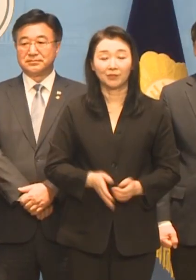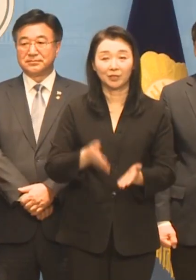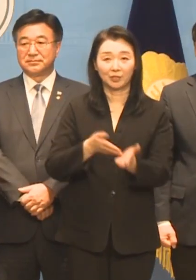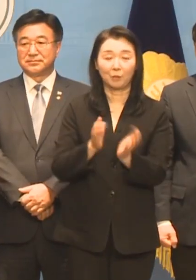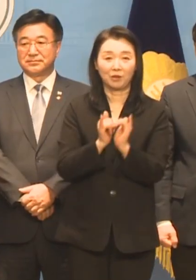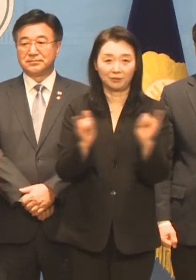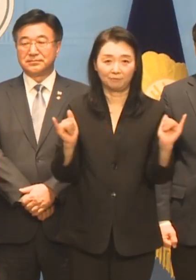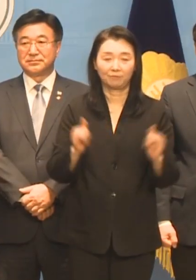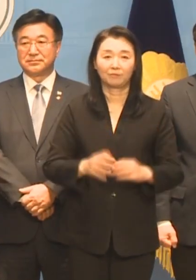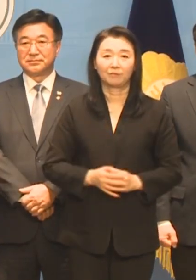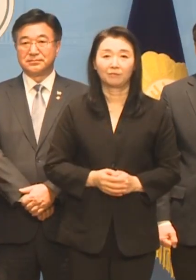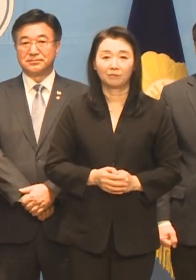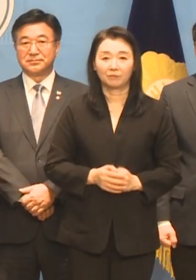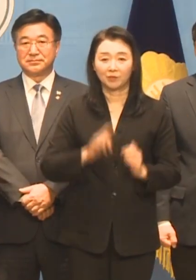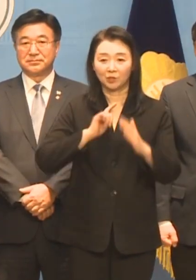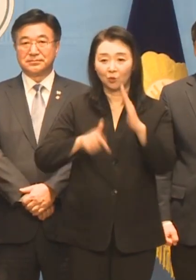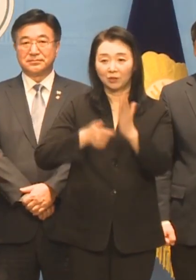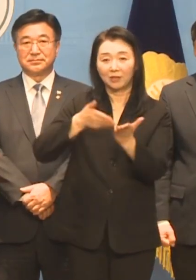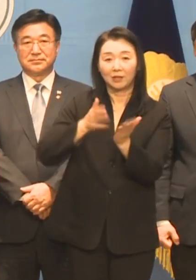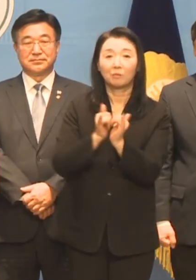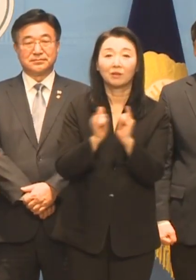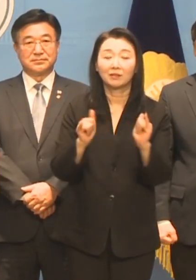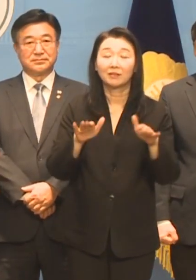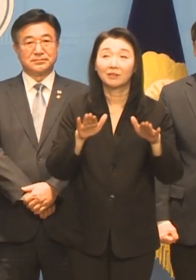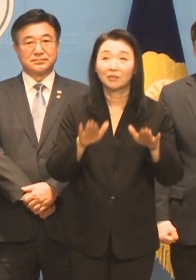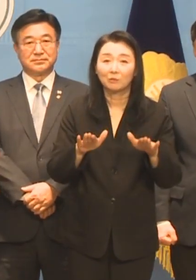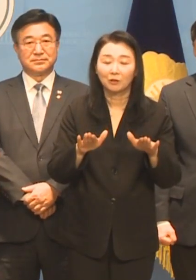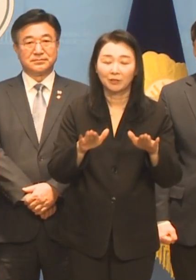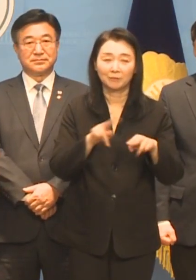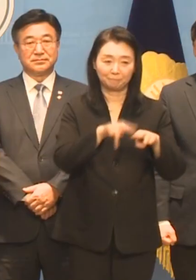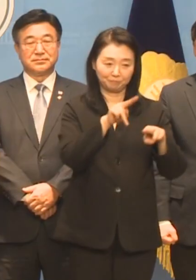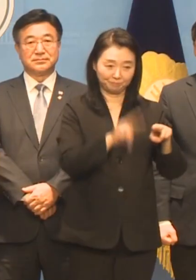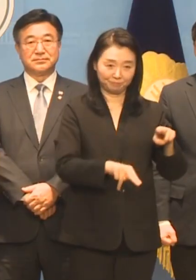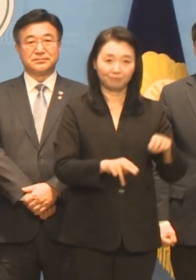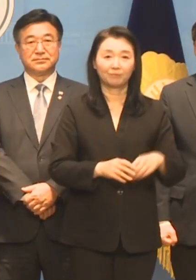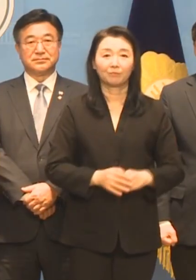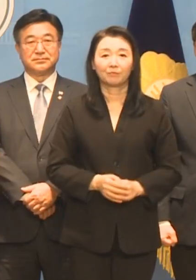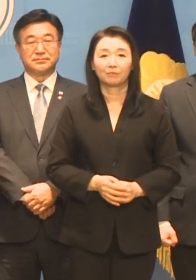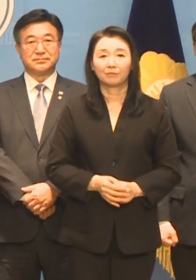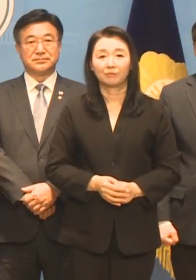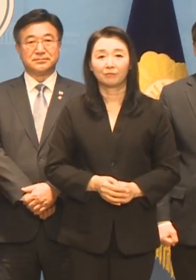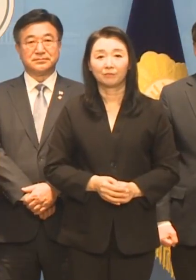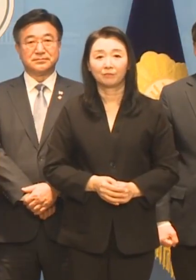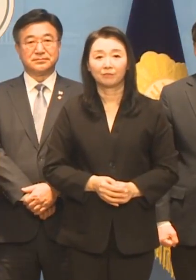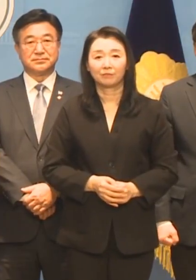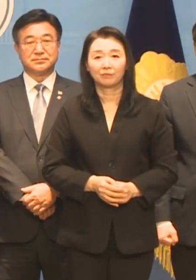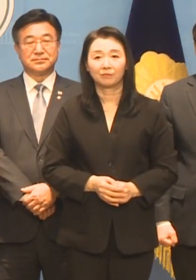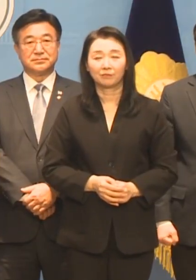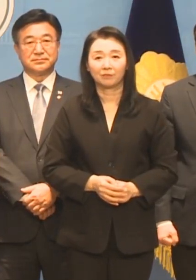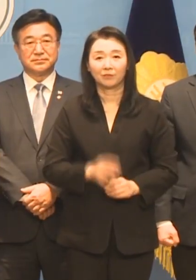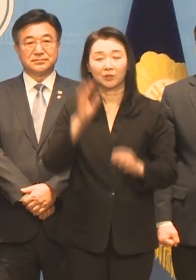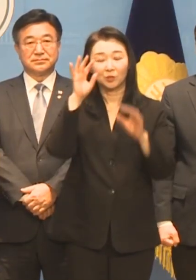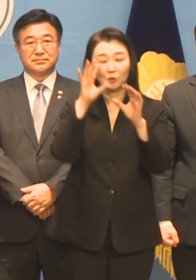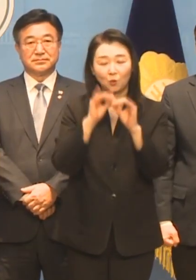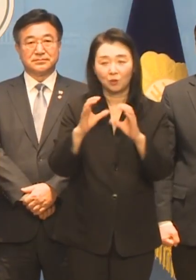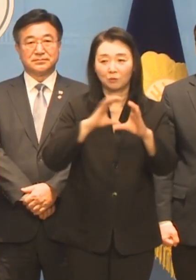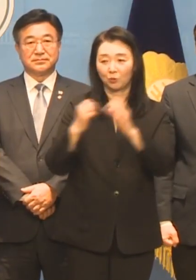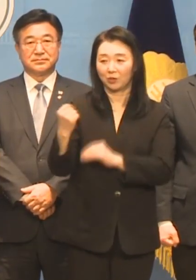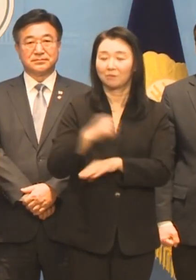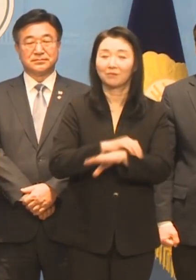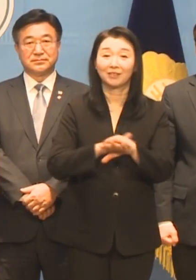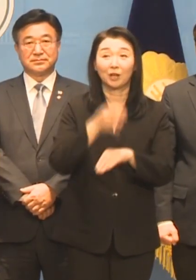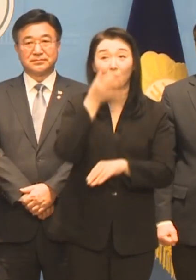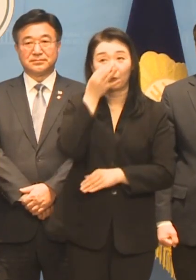대변인이십니다. 원내 대변인인데 이번에 이제 사퇴를 하시게 될 것 같습니다. 공감과 소통의 힘을 제대로 보여주고